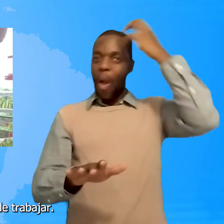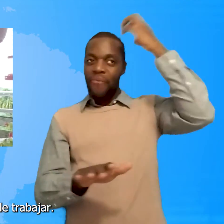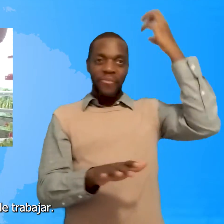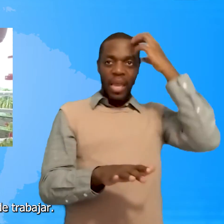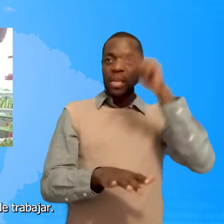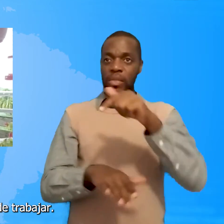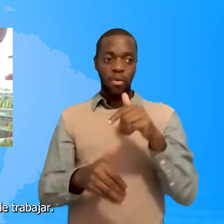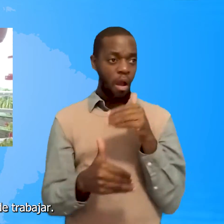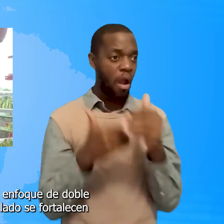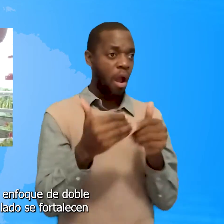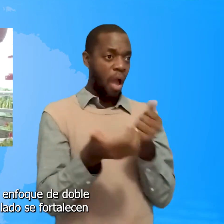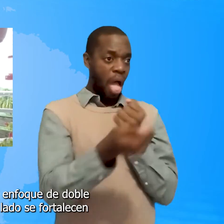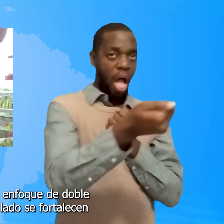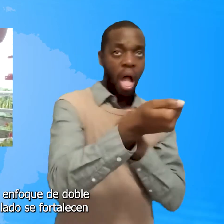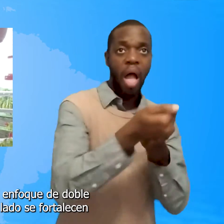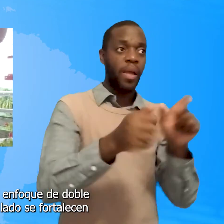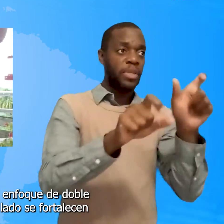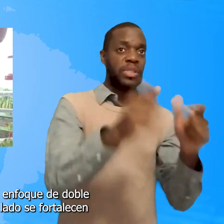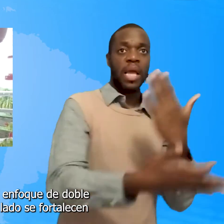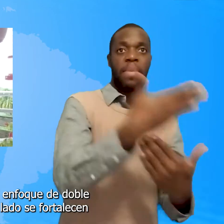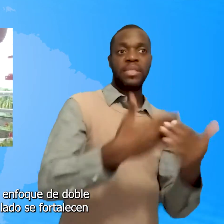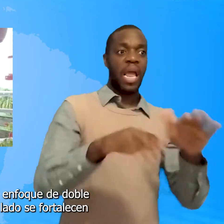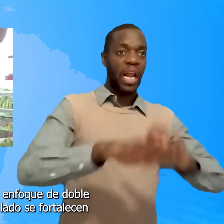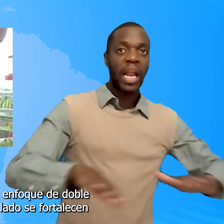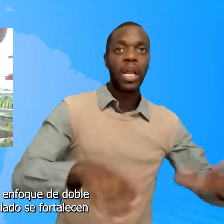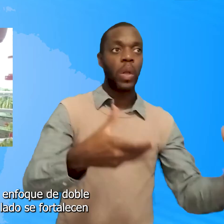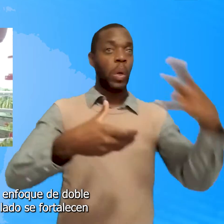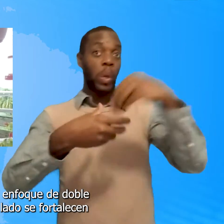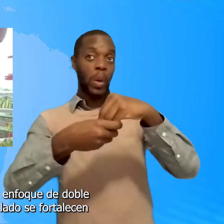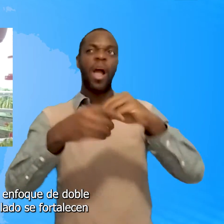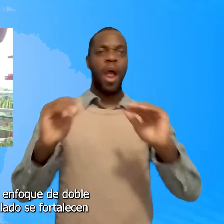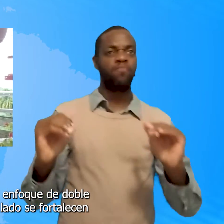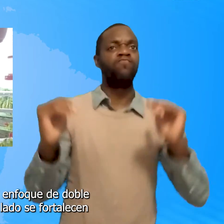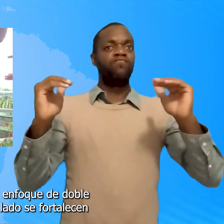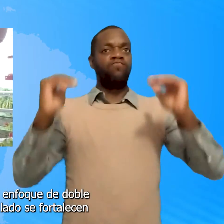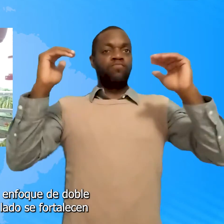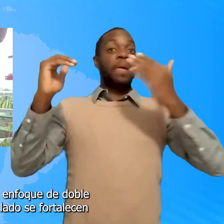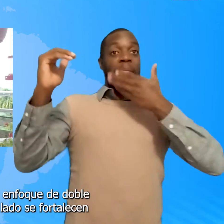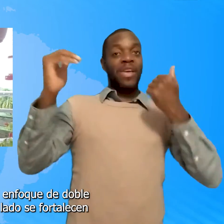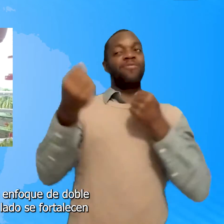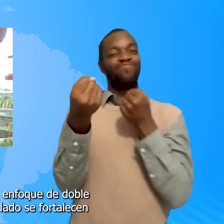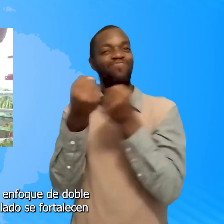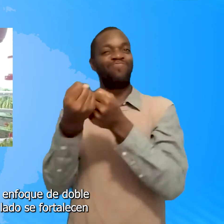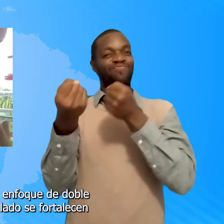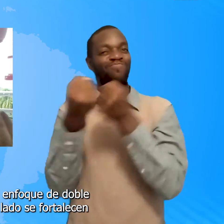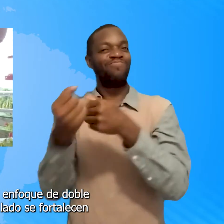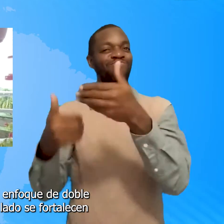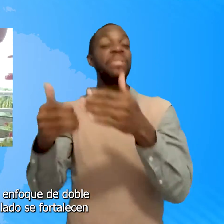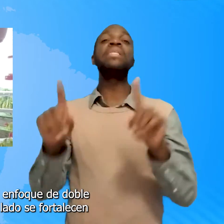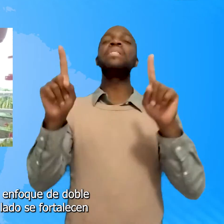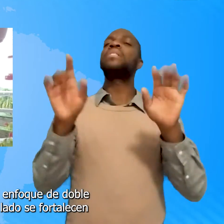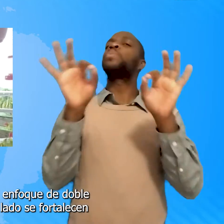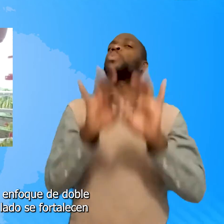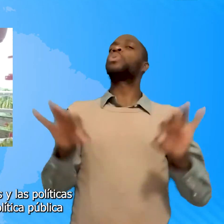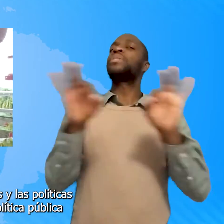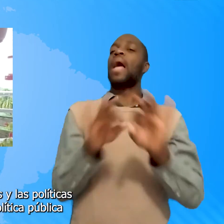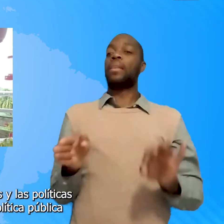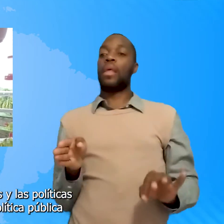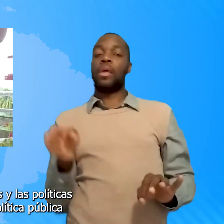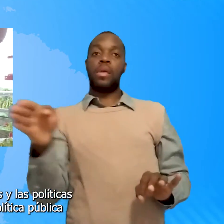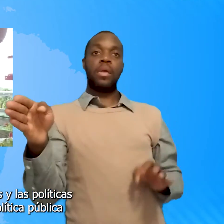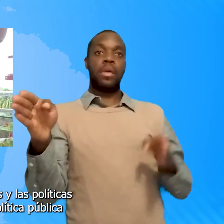La manera de trabajar es en este enfoque de doble vía, donde por un lado se fortalecen